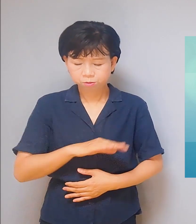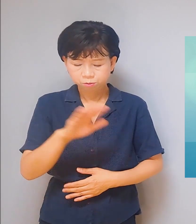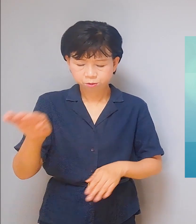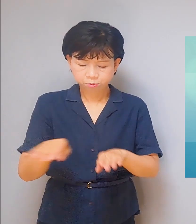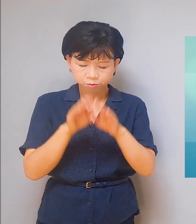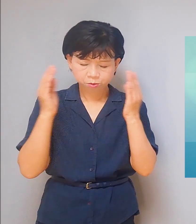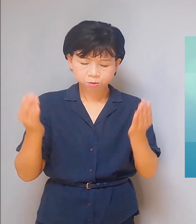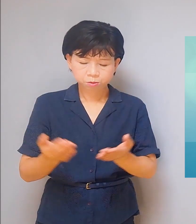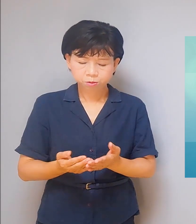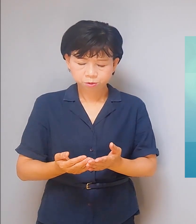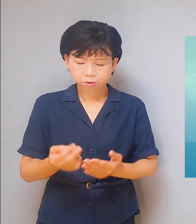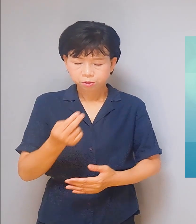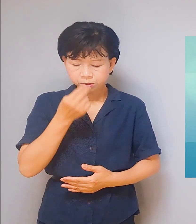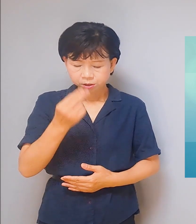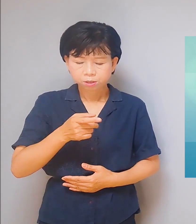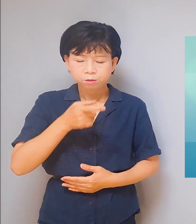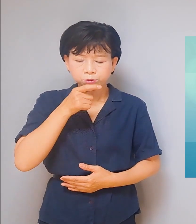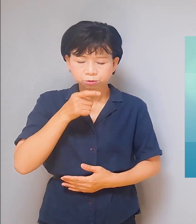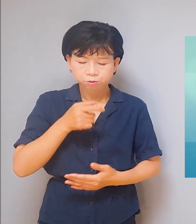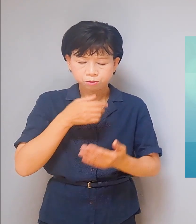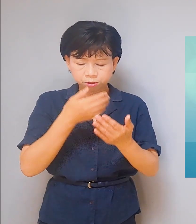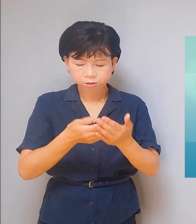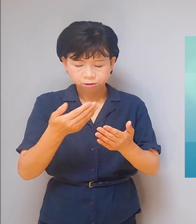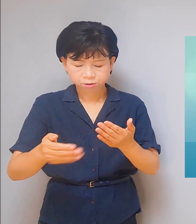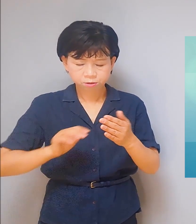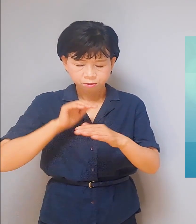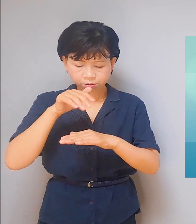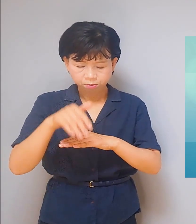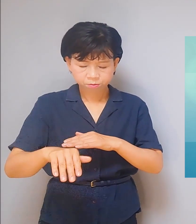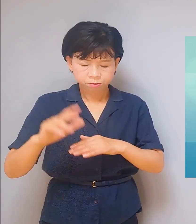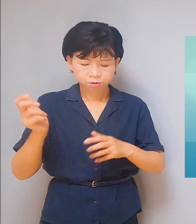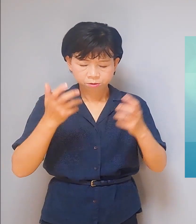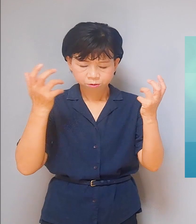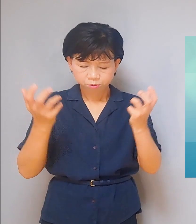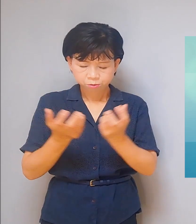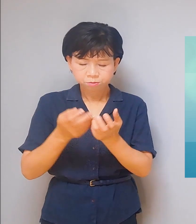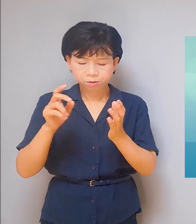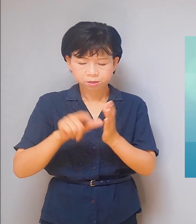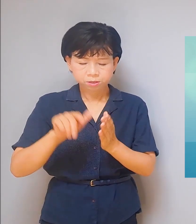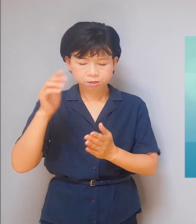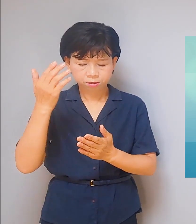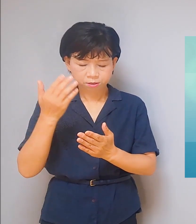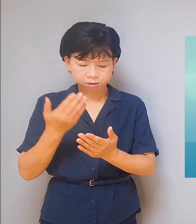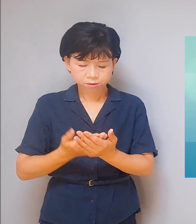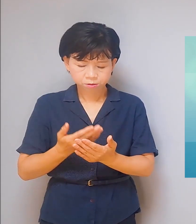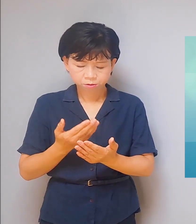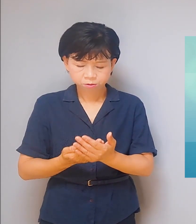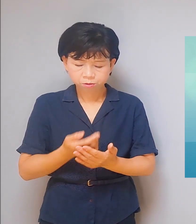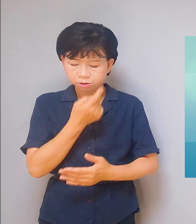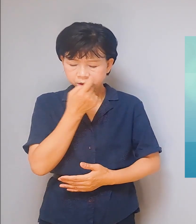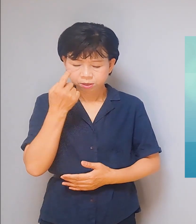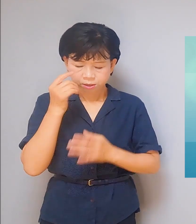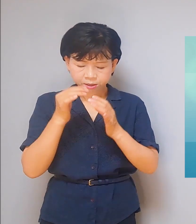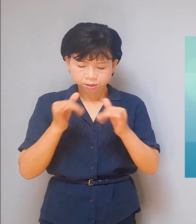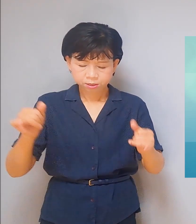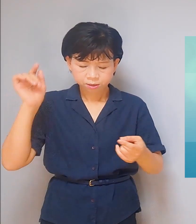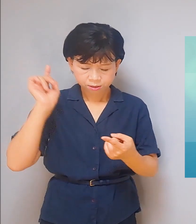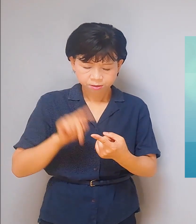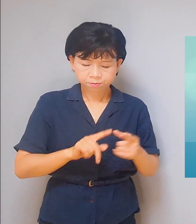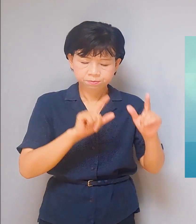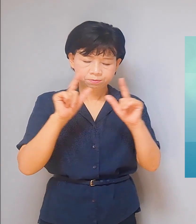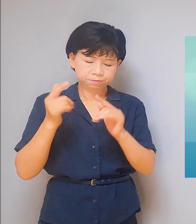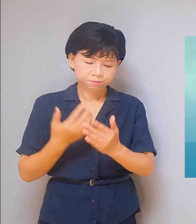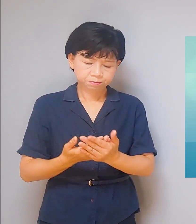모두가 배에서 생수의 강이 흘러넘치는 성령 충만한 시간 되어 증인으로 살아가게